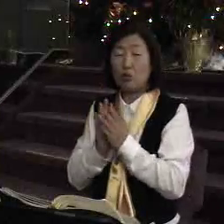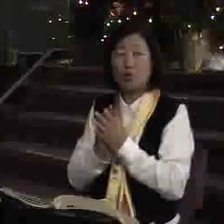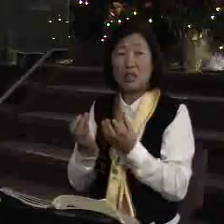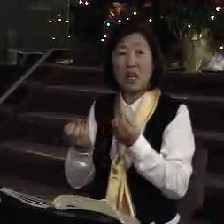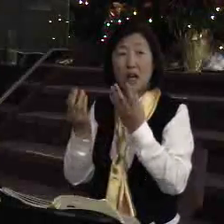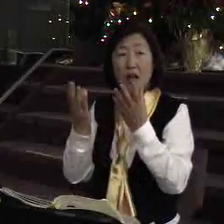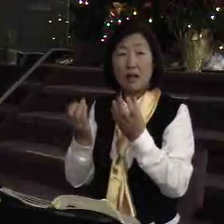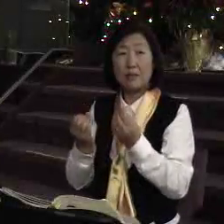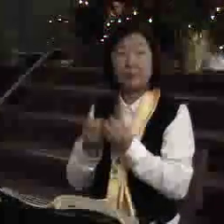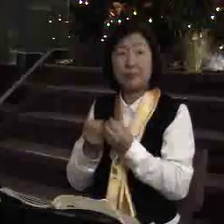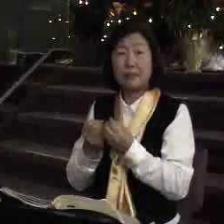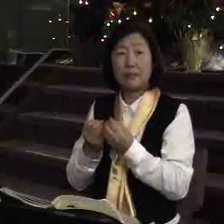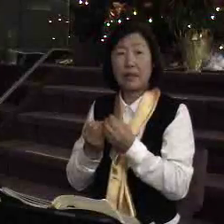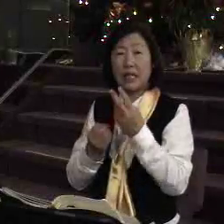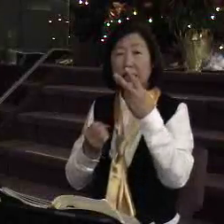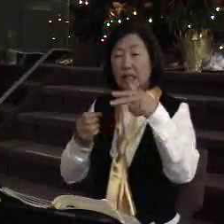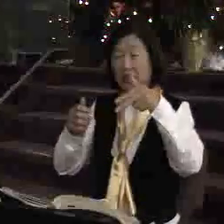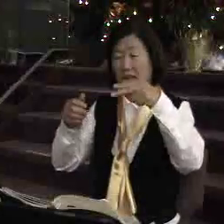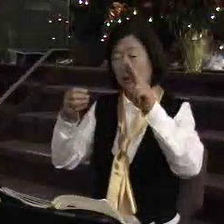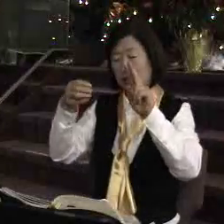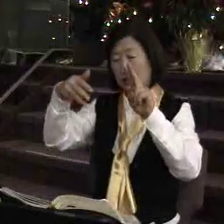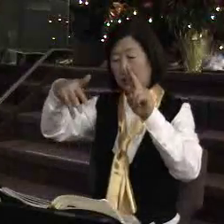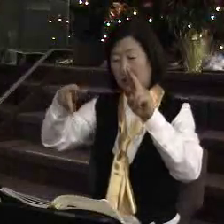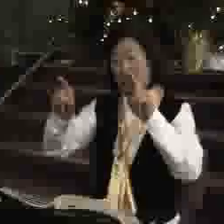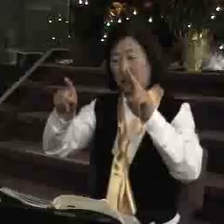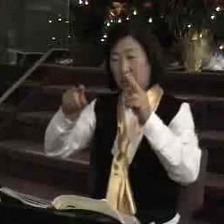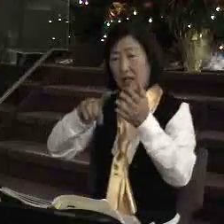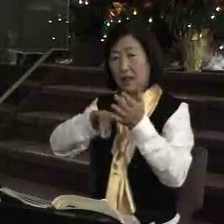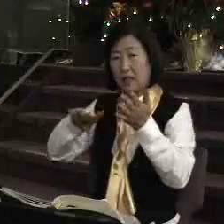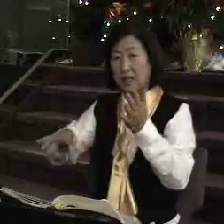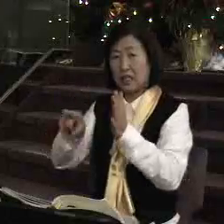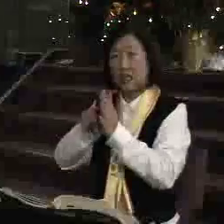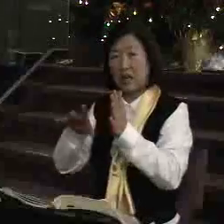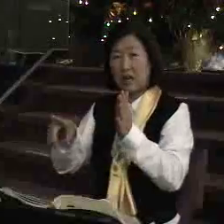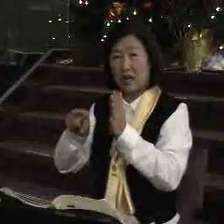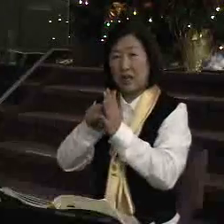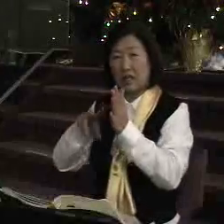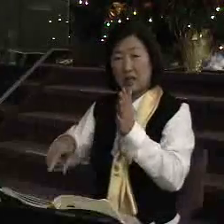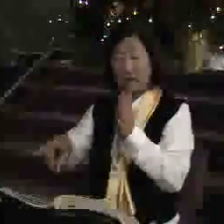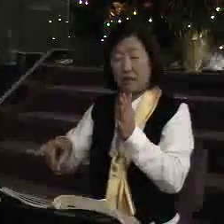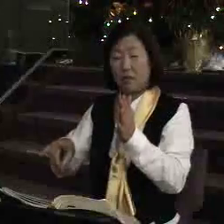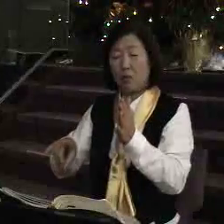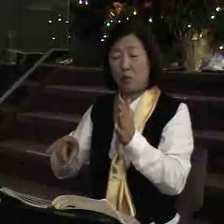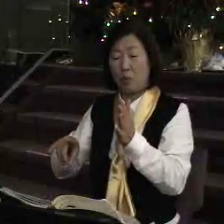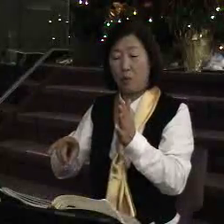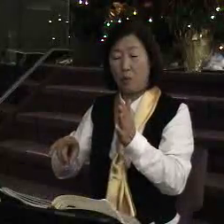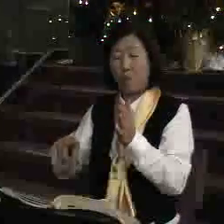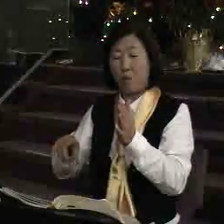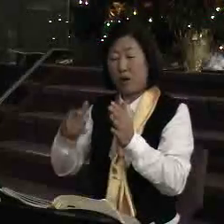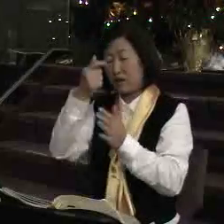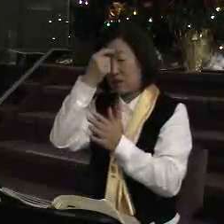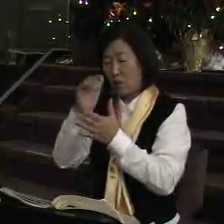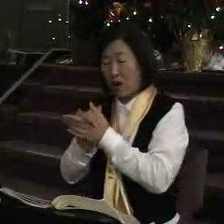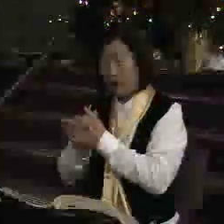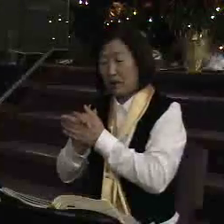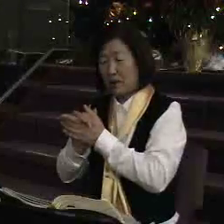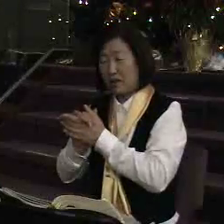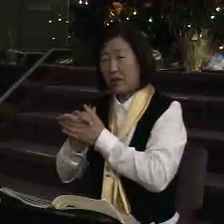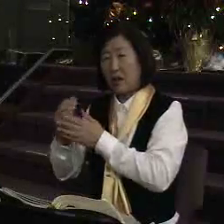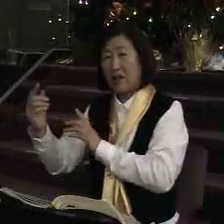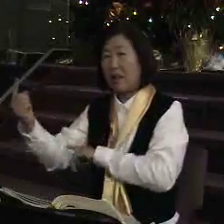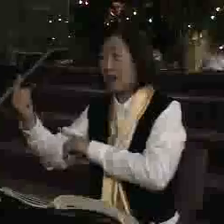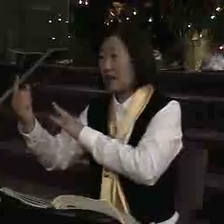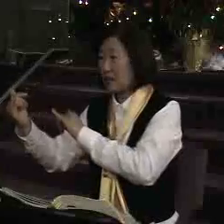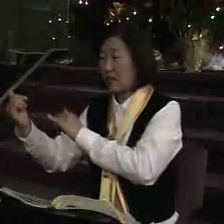축제 제1차 태신자 작정이 1월 둘째 주 1월 11일에 진행이 됩니다. 기도하시는 가운데 대상자를